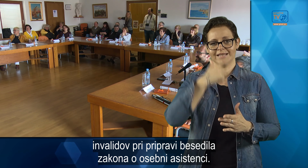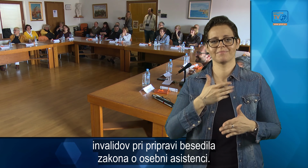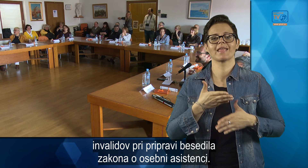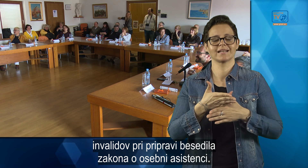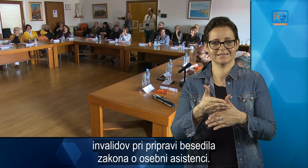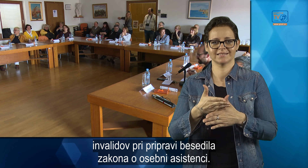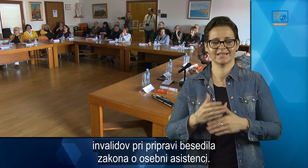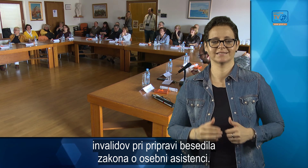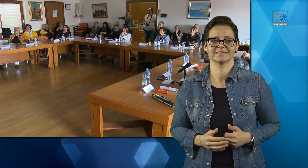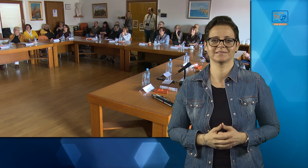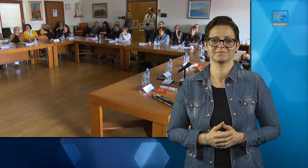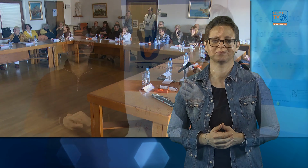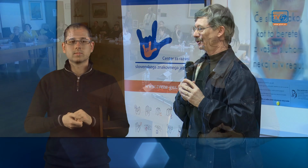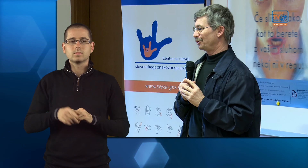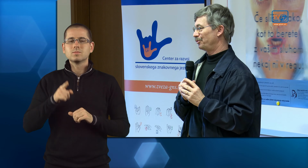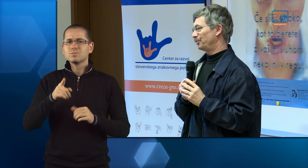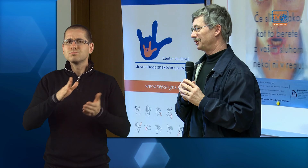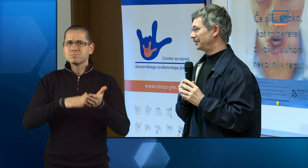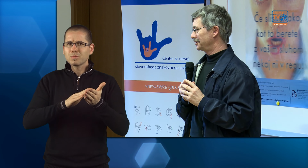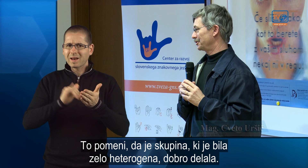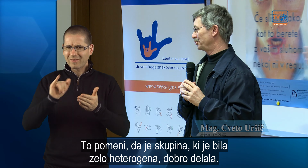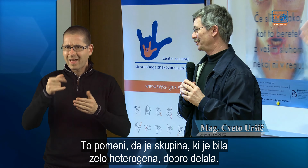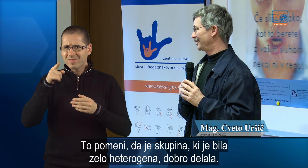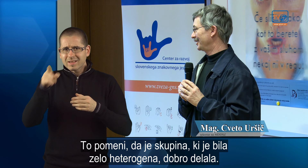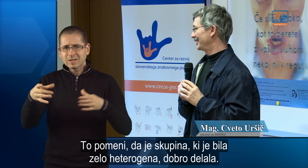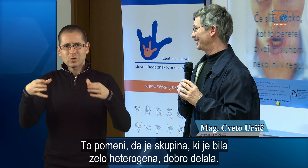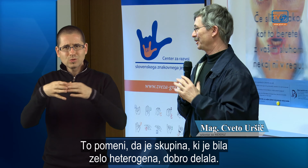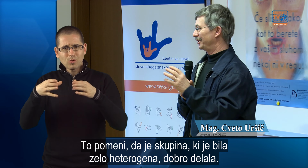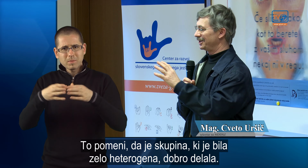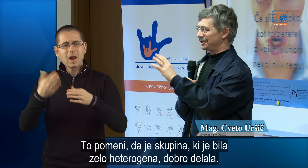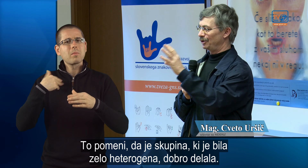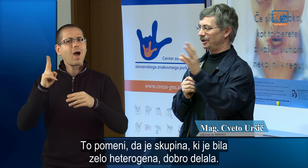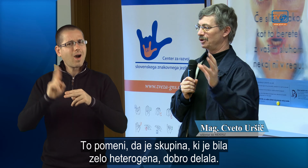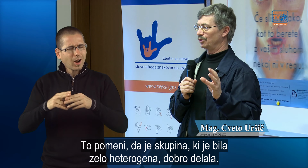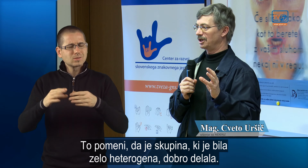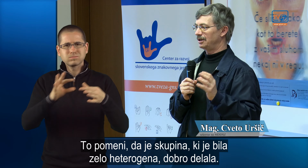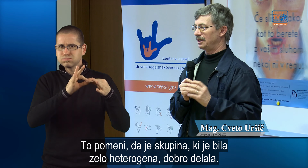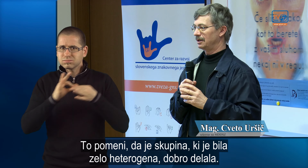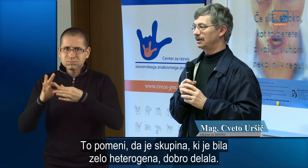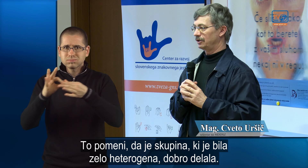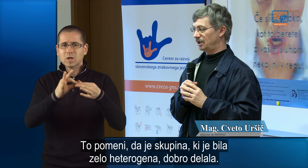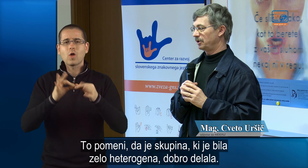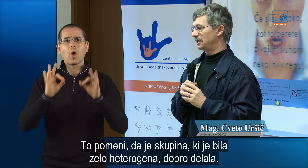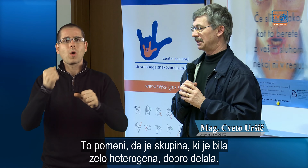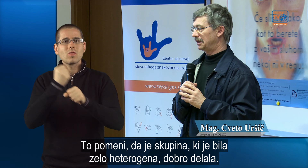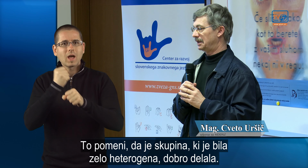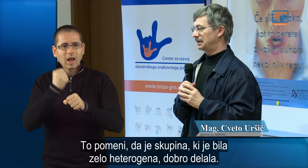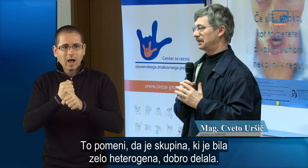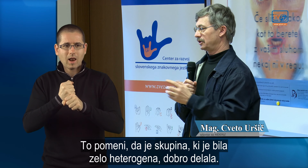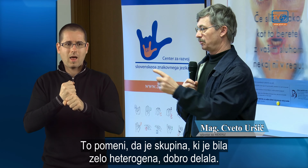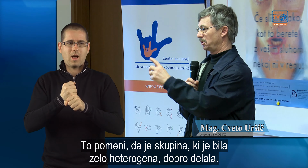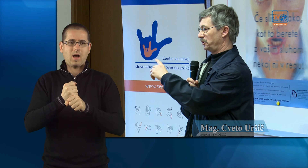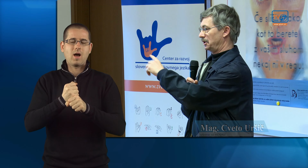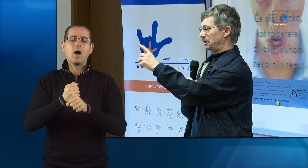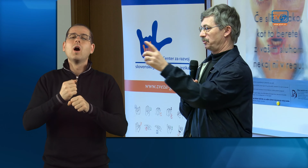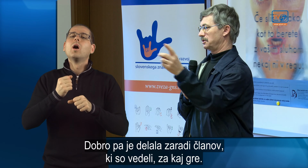asistenci. Zato pomeni, da je tista skupina, ki je bila res zelo heterogena, dobro delala, dobro je pa delala tudi